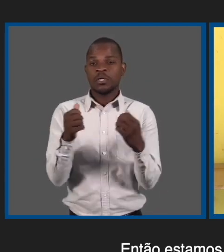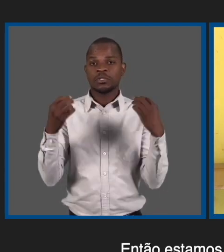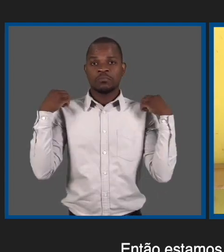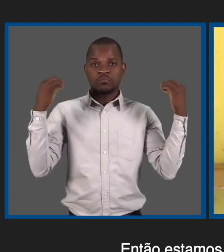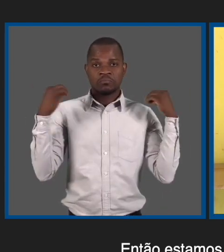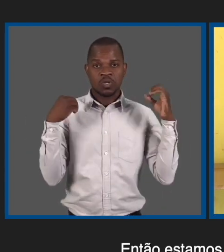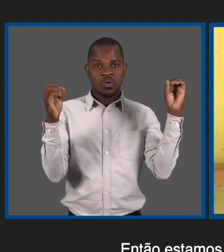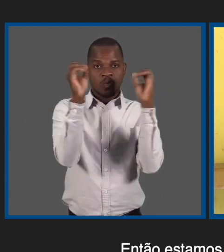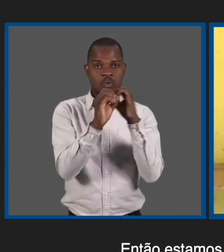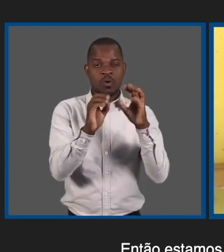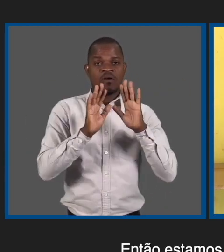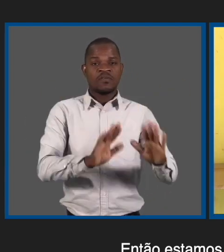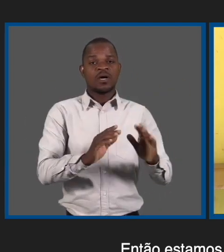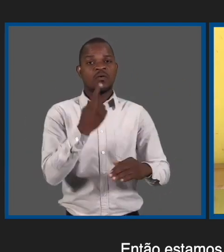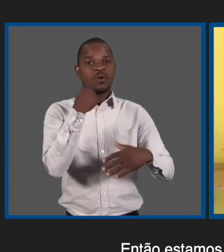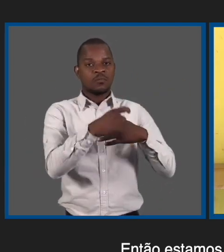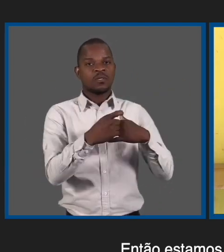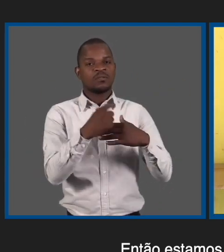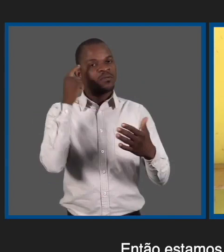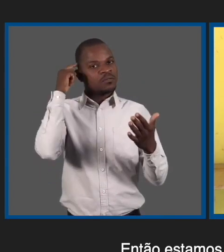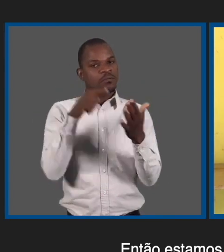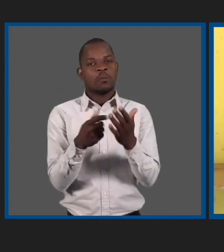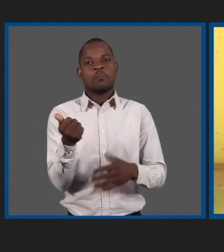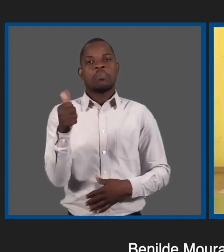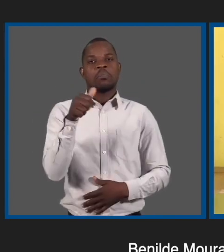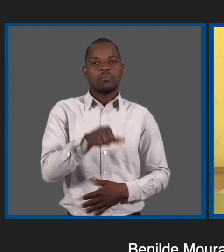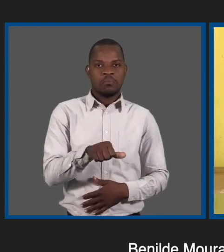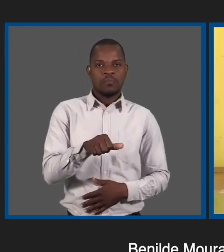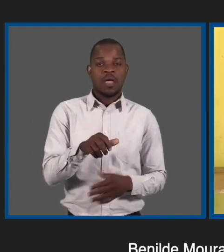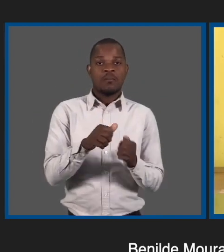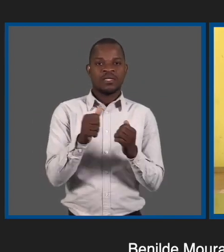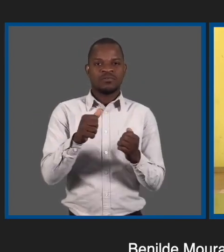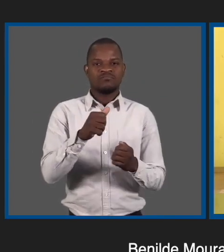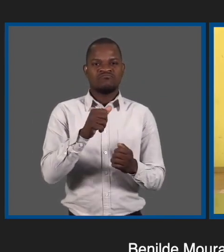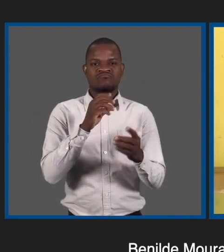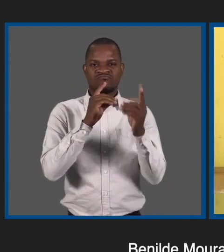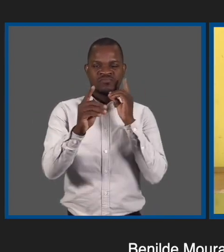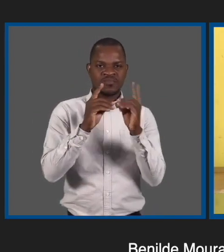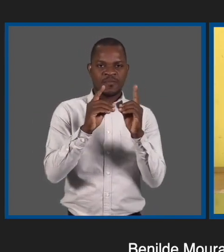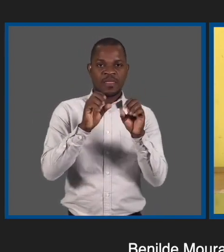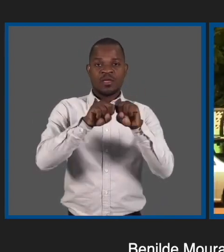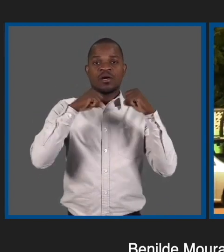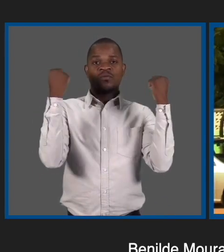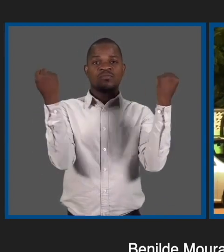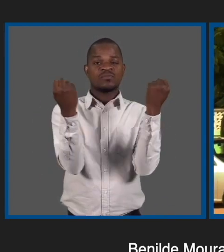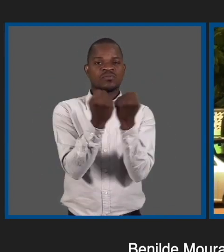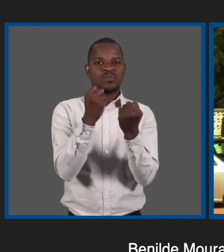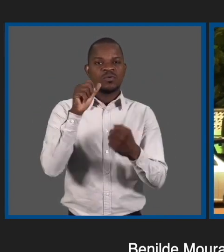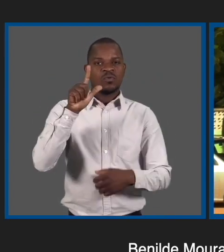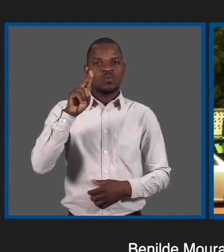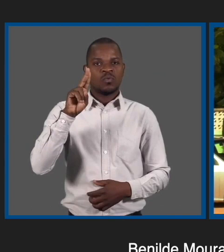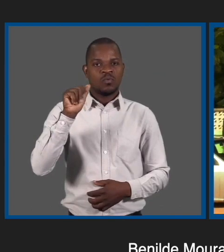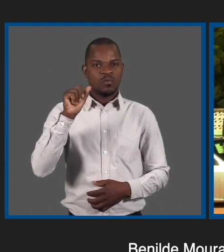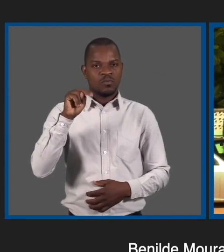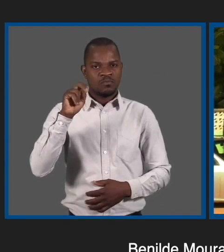semana sem fisioterapia, elas já começam a regredir. Benilde Moran, diretora executiva da cooperativa